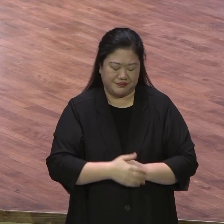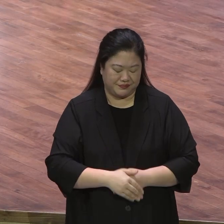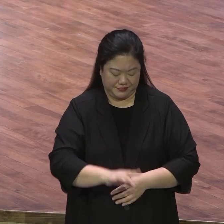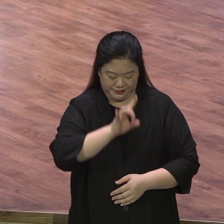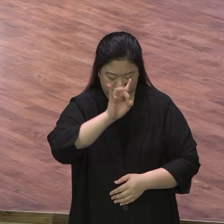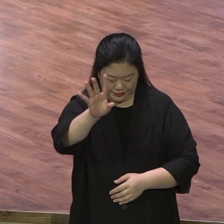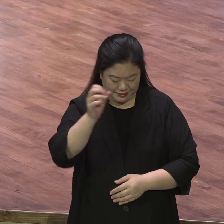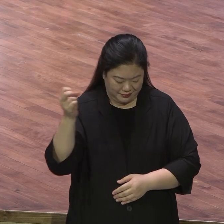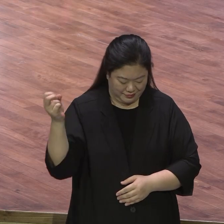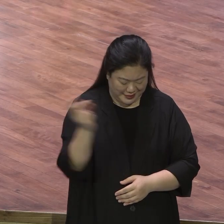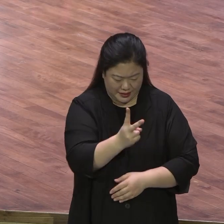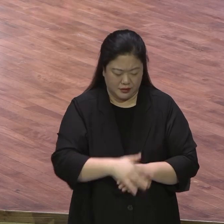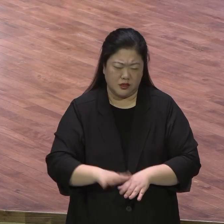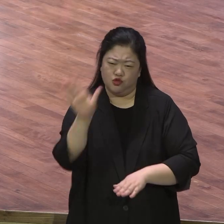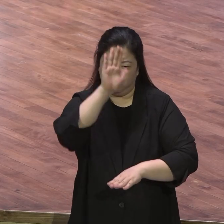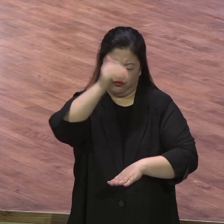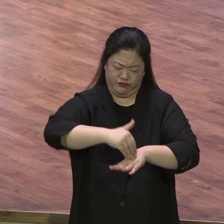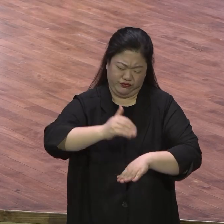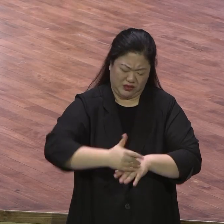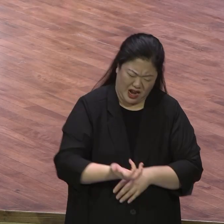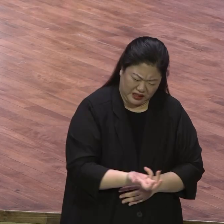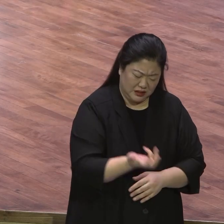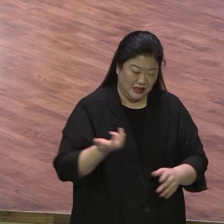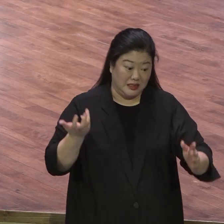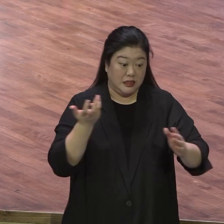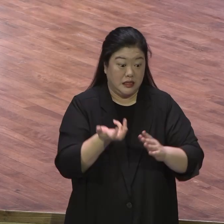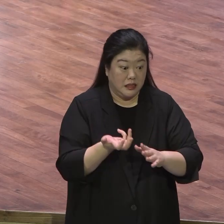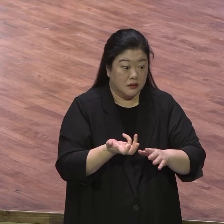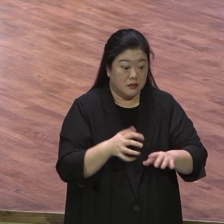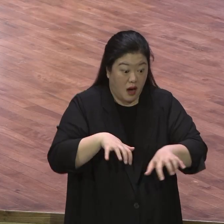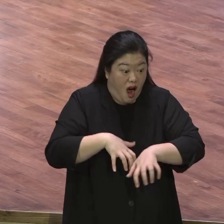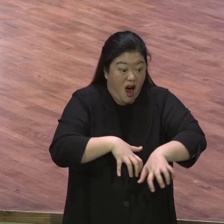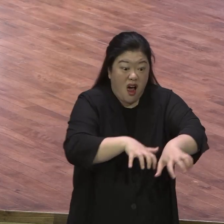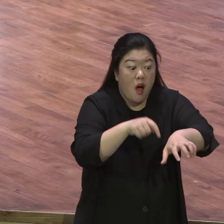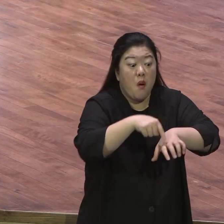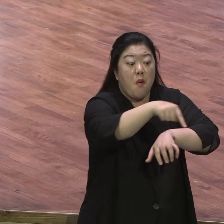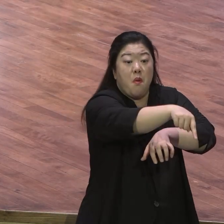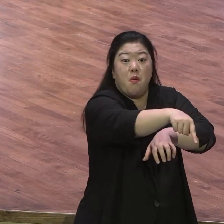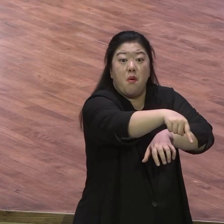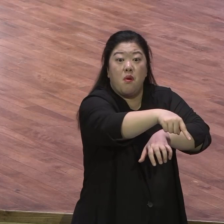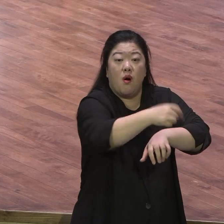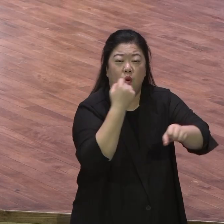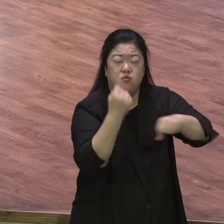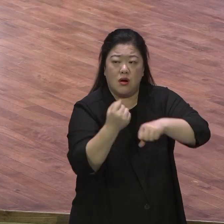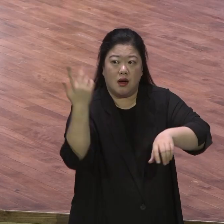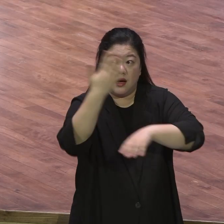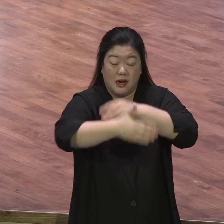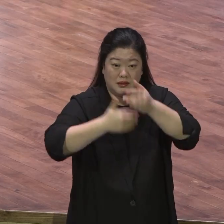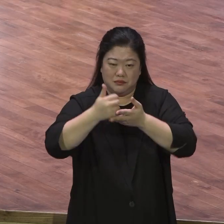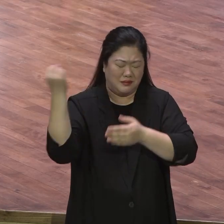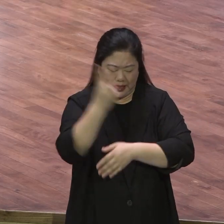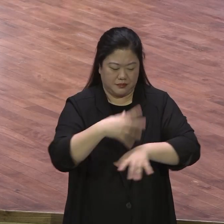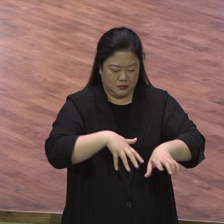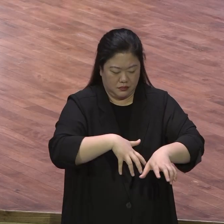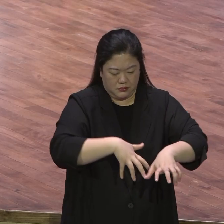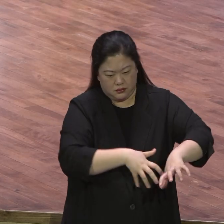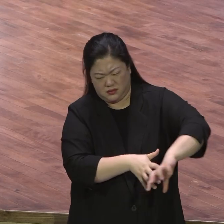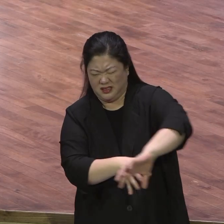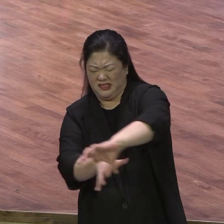그 불신앙했던 사람들 다 죽을 때까지 이 체질 안 바뀌면 가난 땅 들어가서 하나님 은약 성 찌를 수가 없어요.